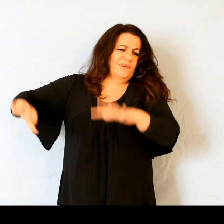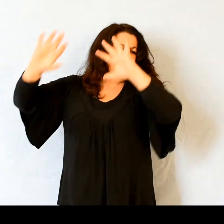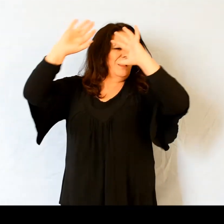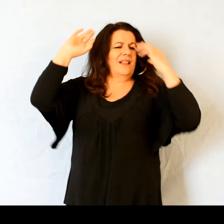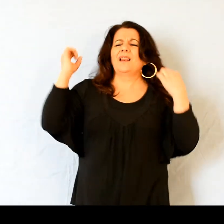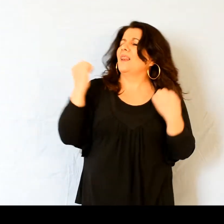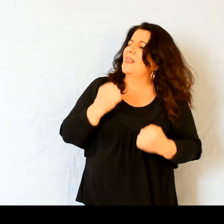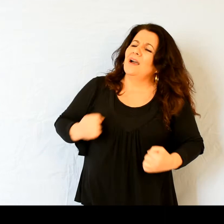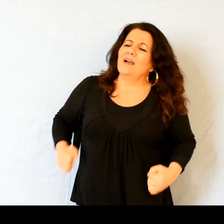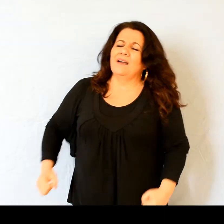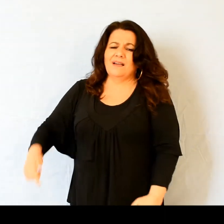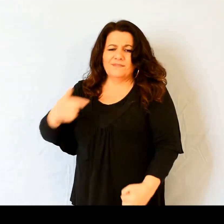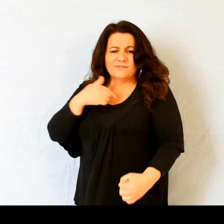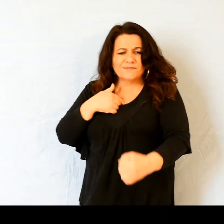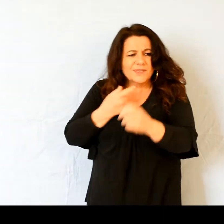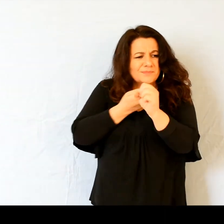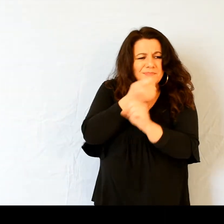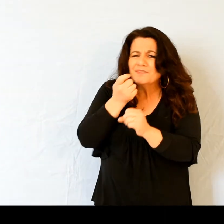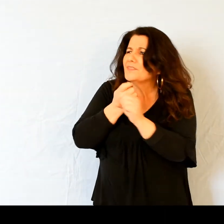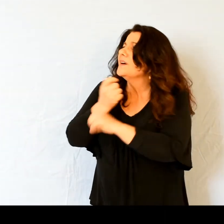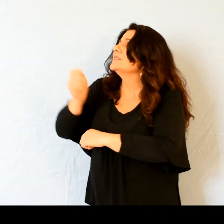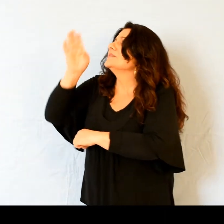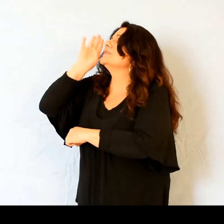Purifie-moi de mon offense.